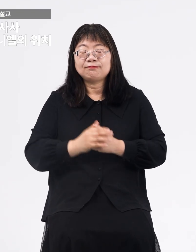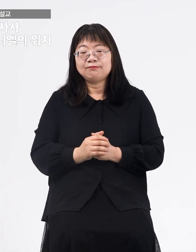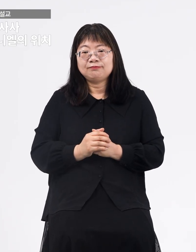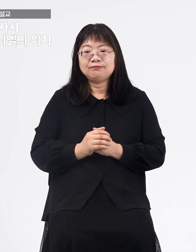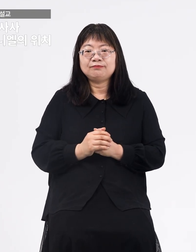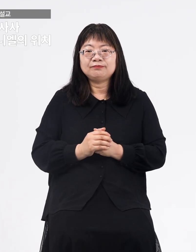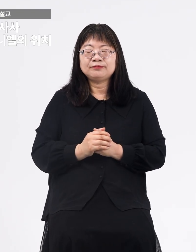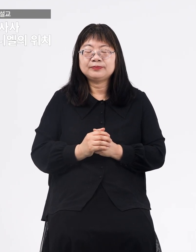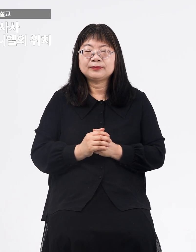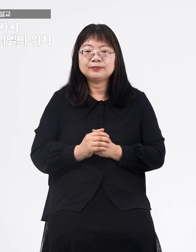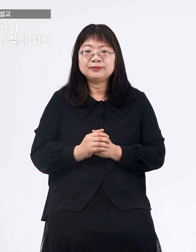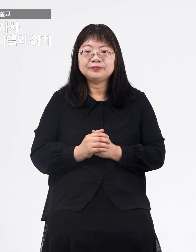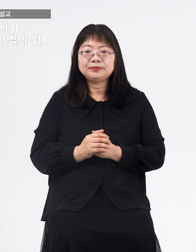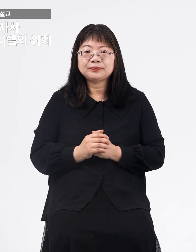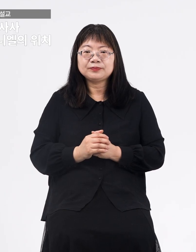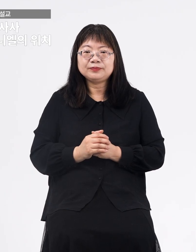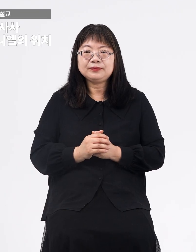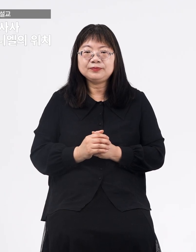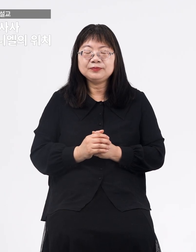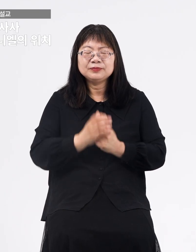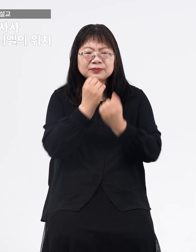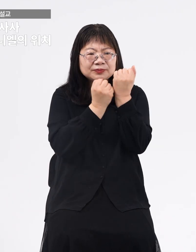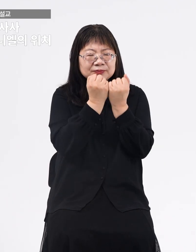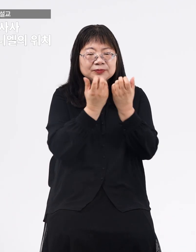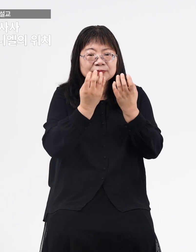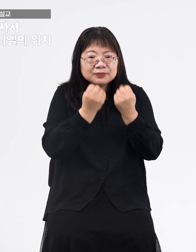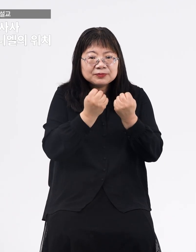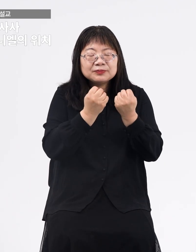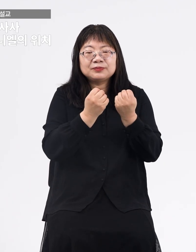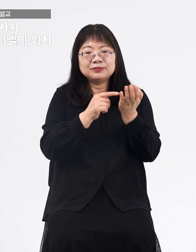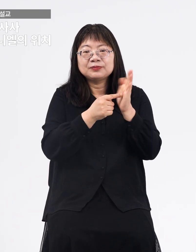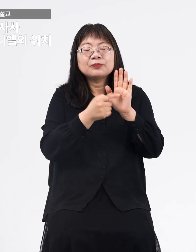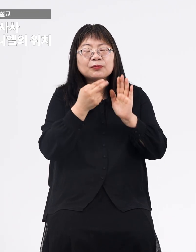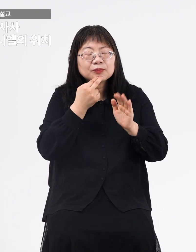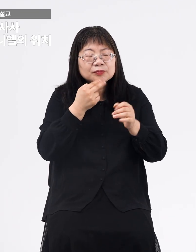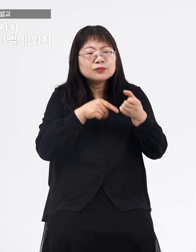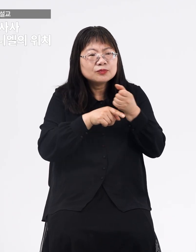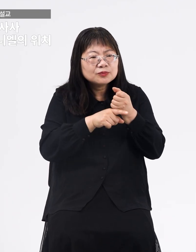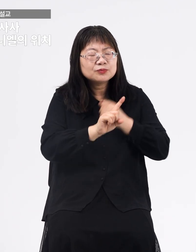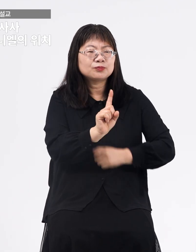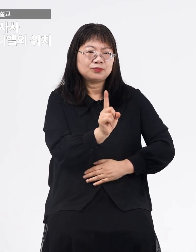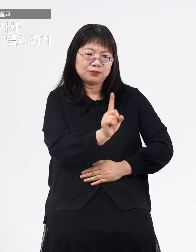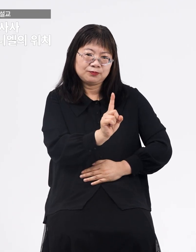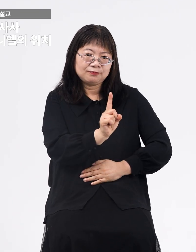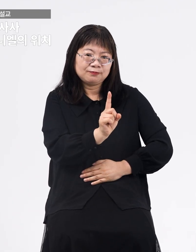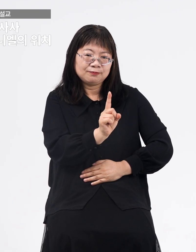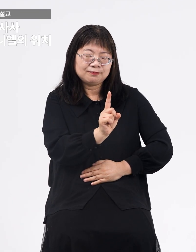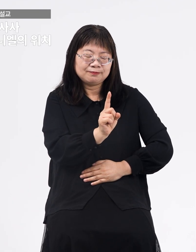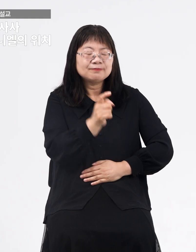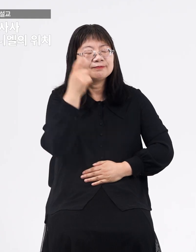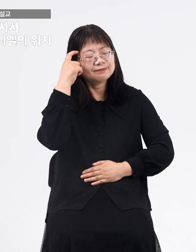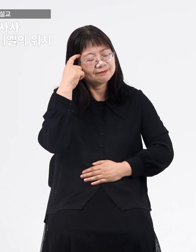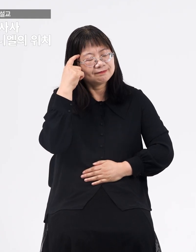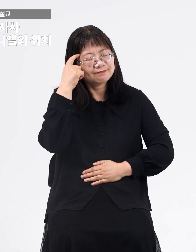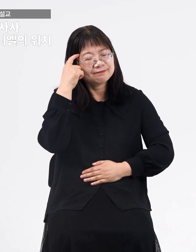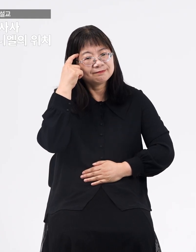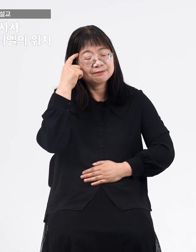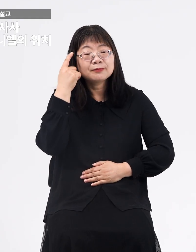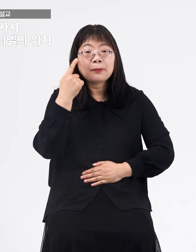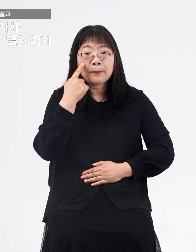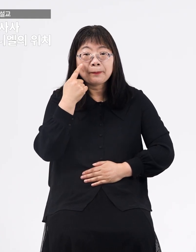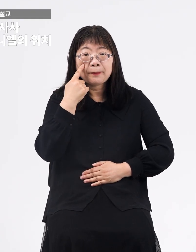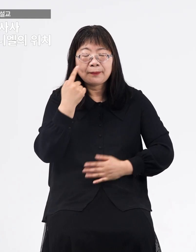그렇다면 그 절제할 수밖에 없었던 이유가 있을 겁니다. 그러니까 이런 관점에서 오늘 본문을